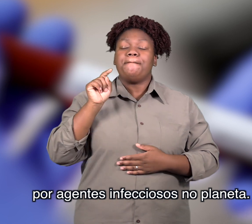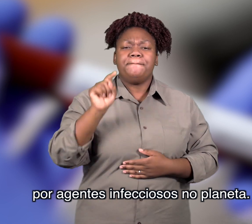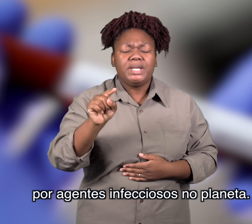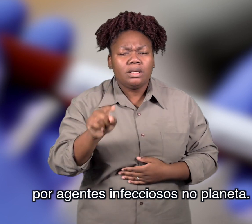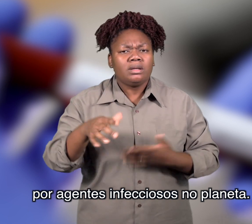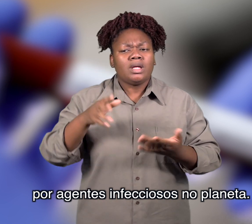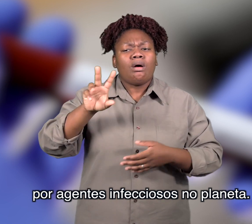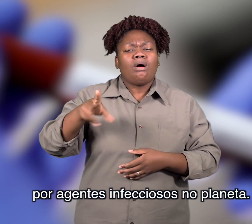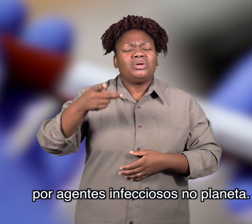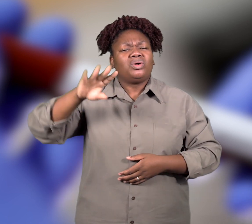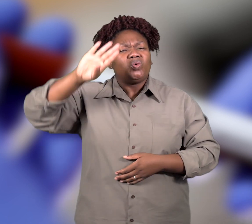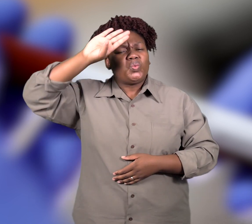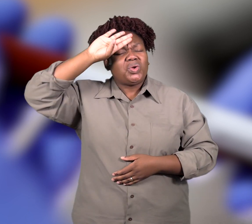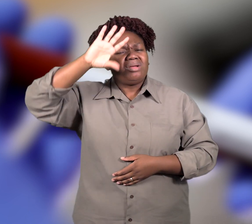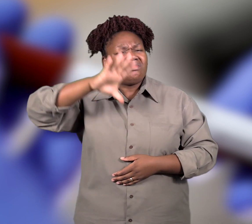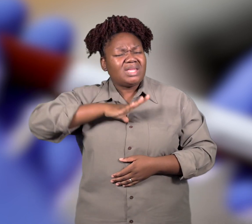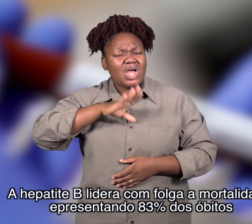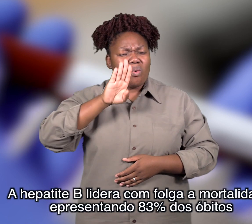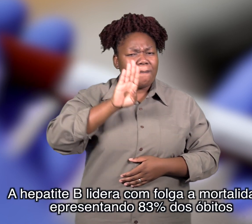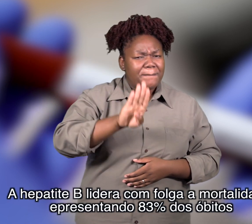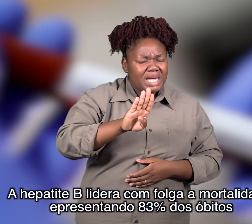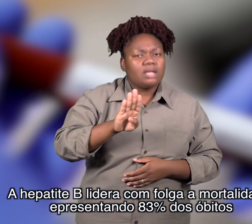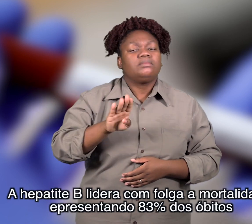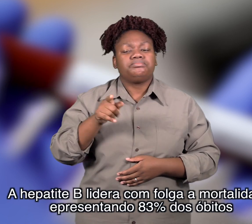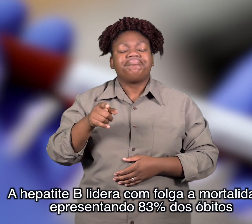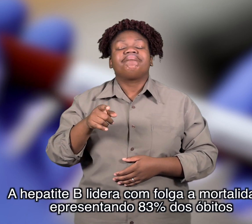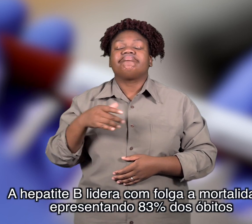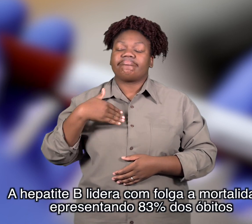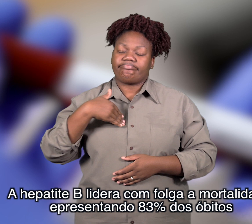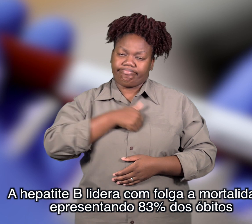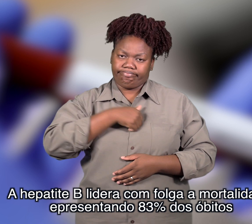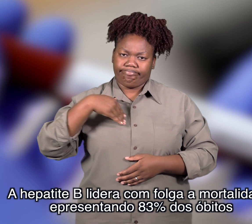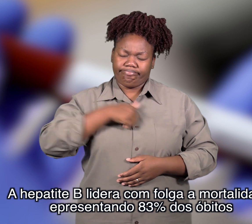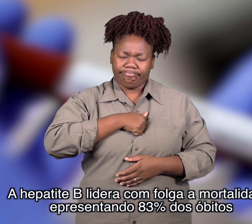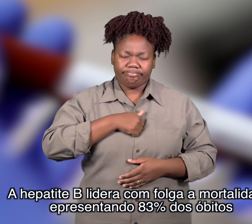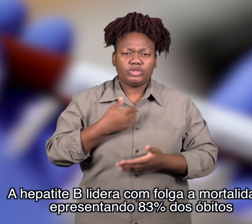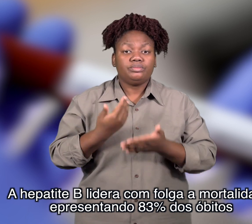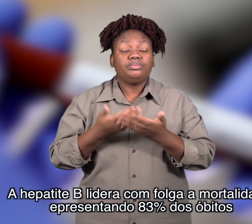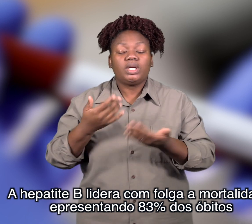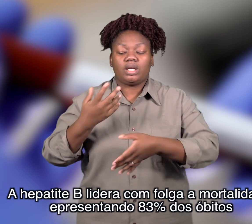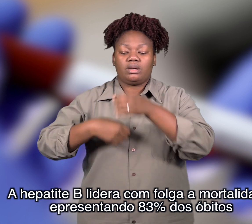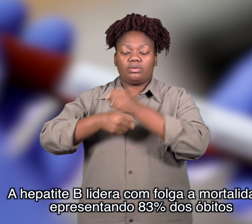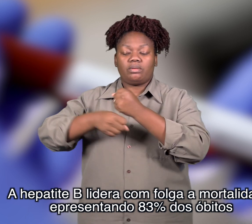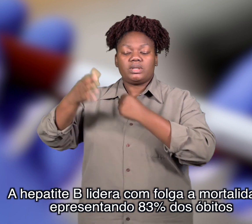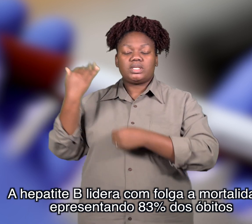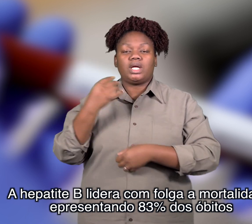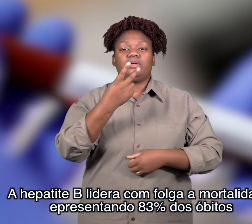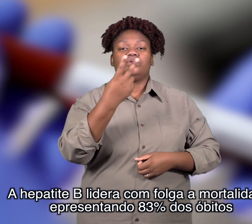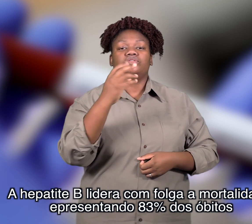infecciosos no planeta. A hepatite B lidera com folga a mortalidade, representando 83% dos